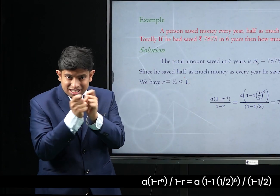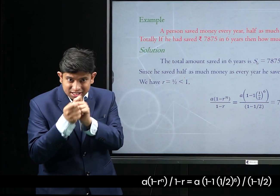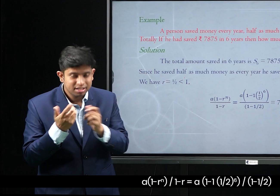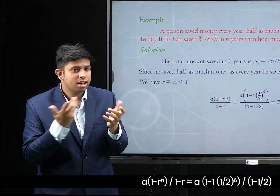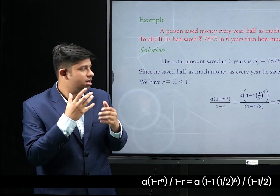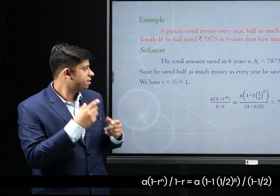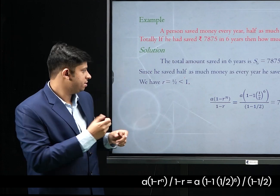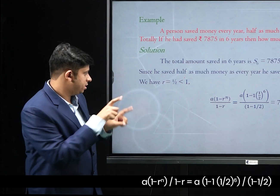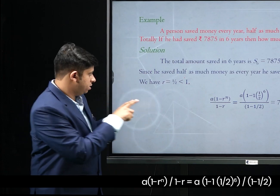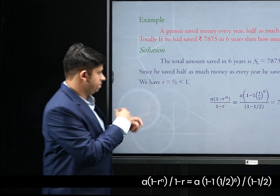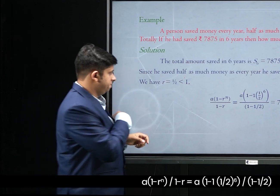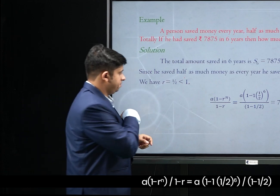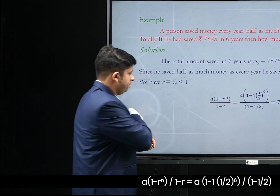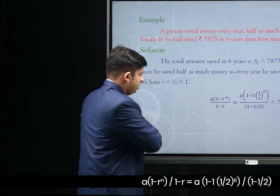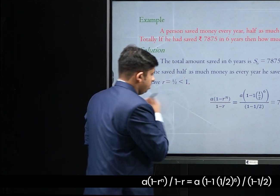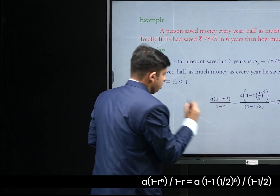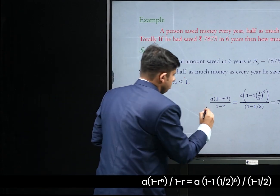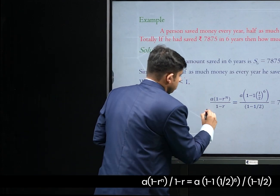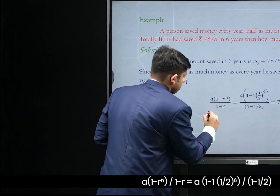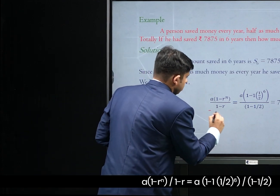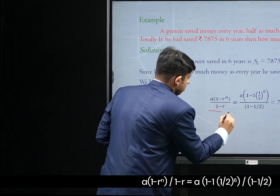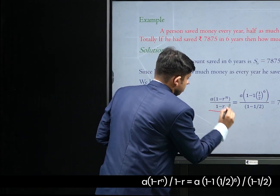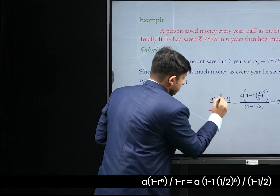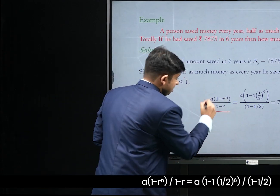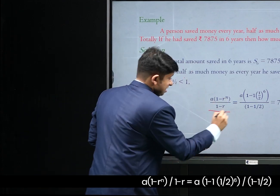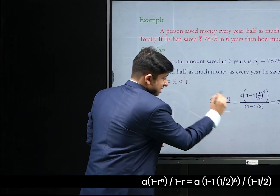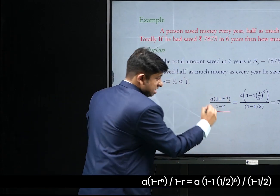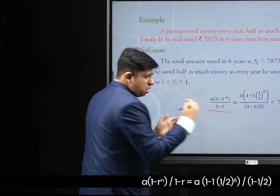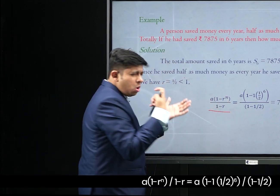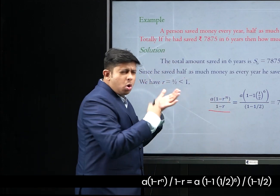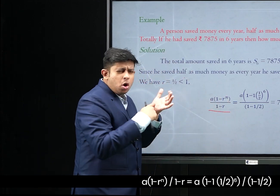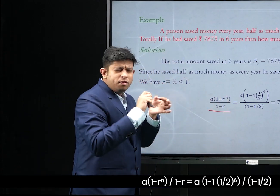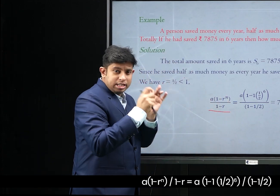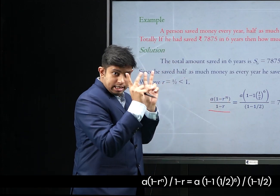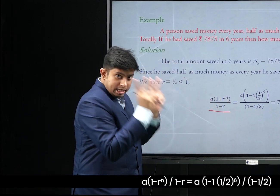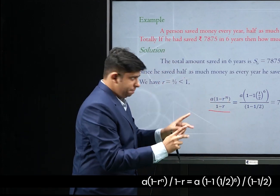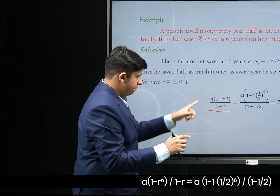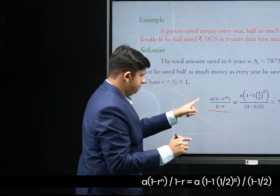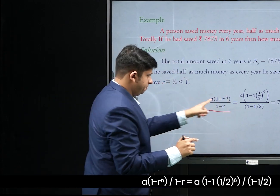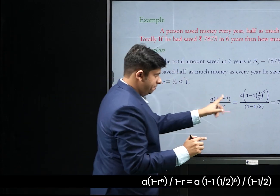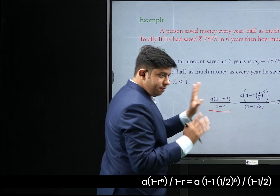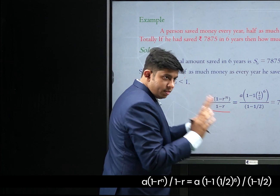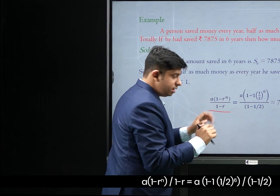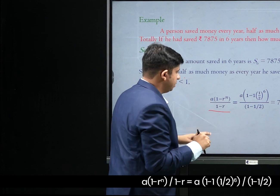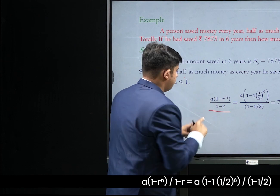ஏ அடைப்புக்குறிக்குள் 1 கழித்தல் ஆர் மேலிலக்கு எண் கீழ் 1 கழித்தல்